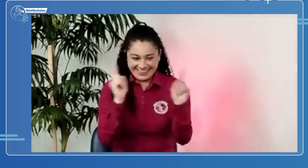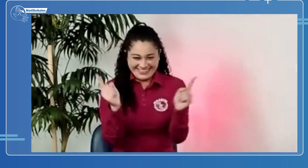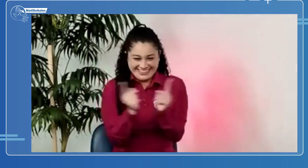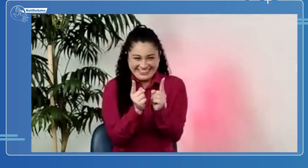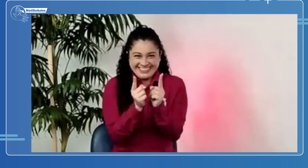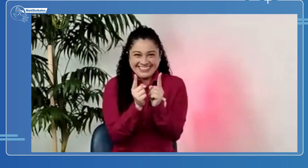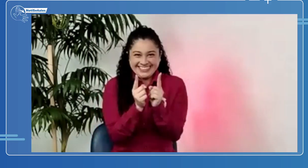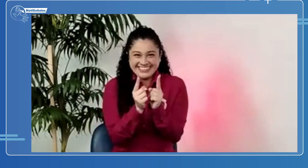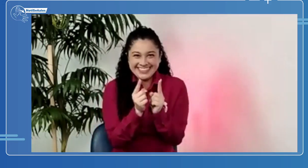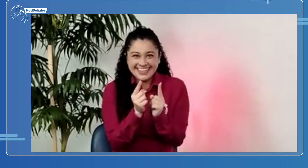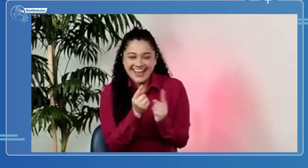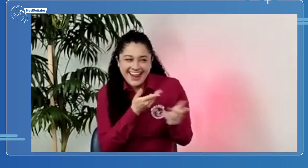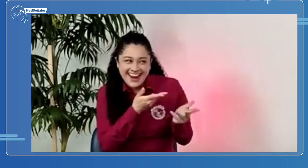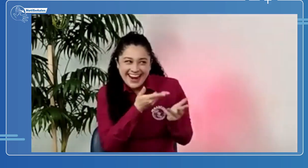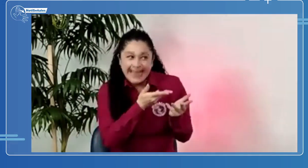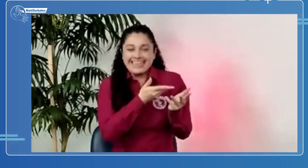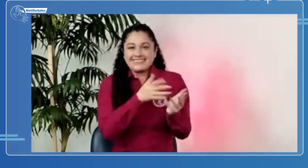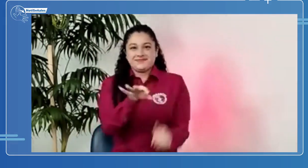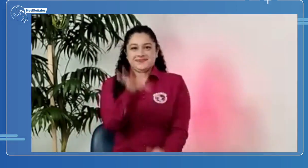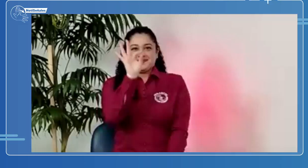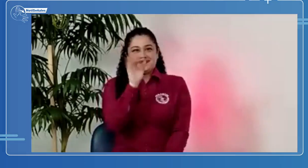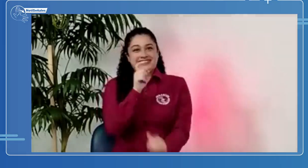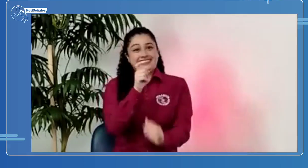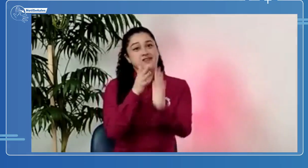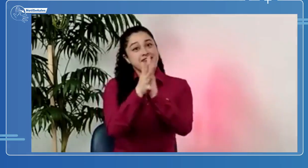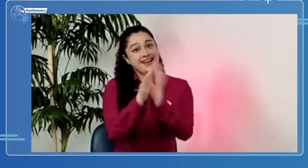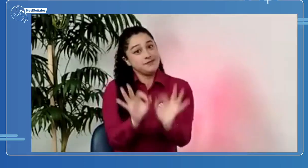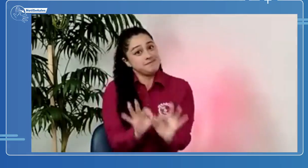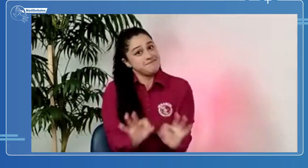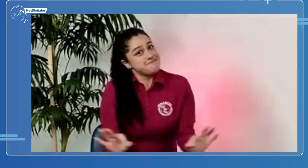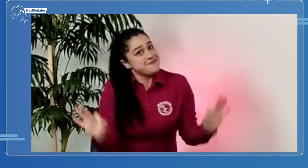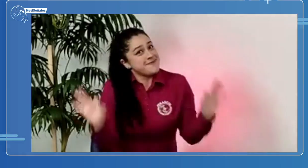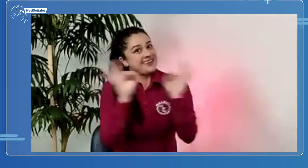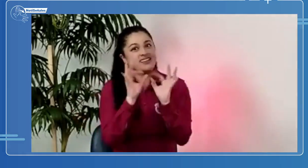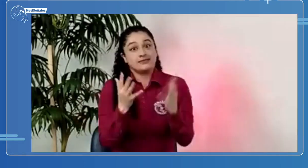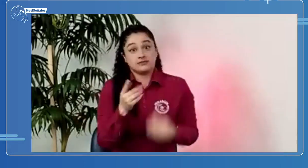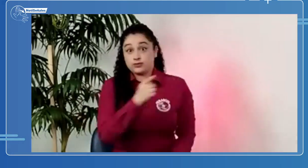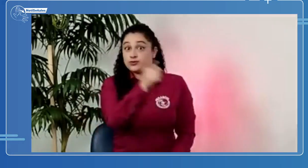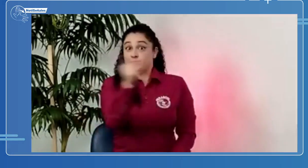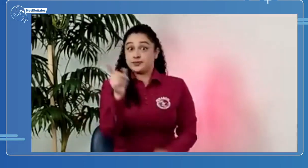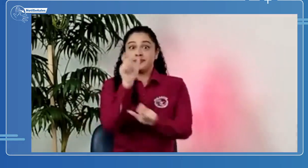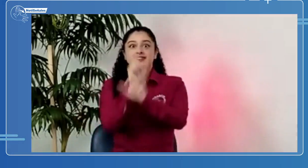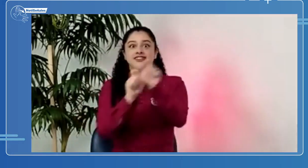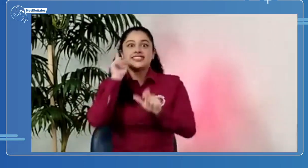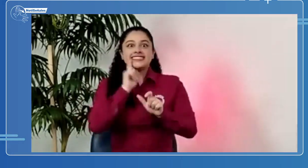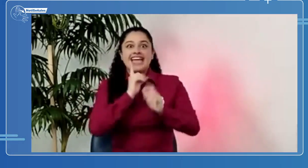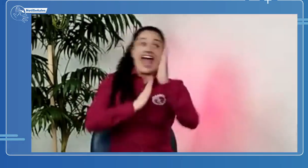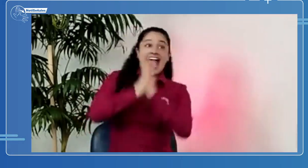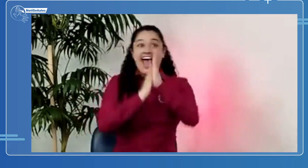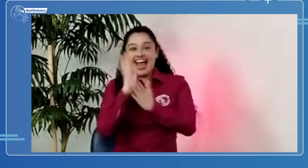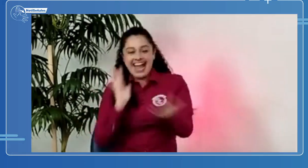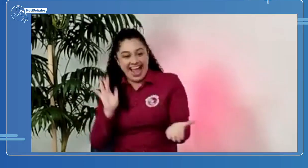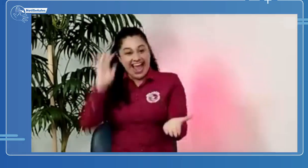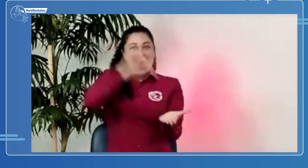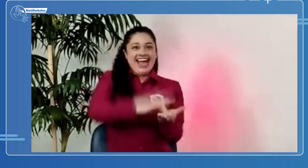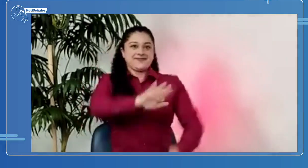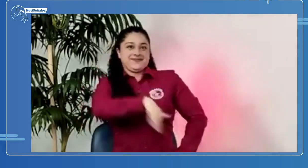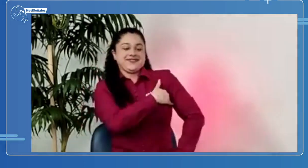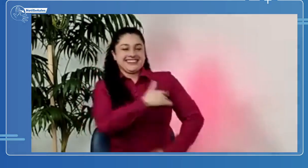Bueno, algo más, algo cortito, estábamos hablando y alguna información muy importante. Claro, las personas sordas ya